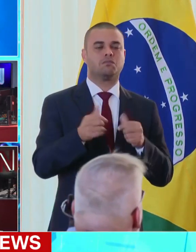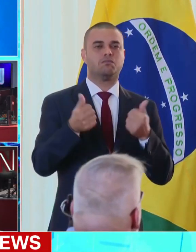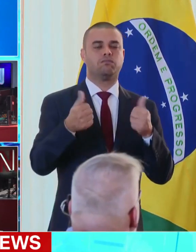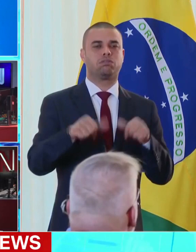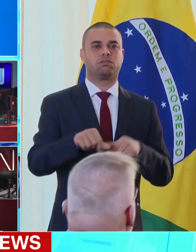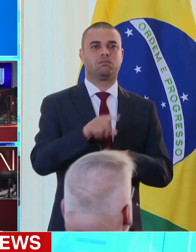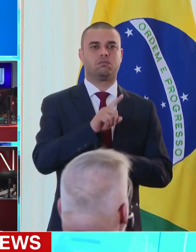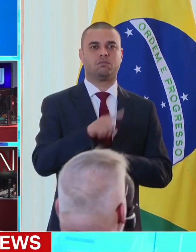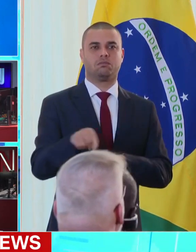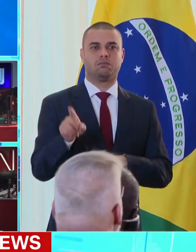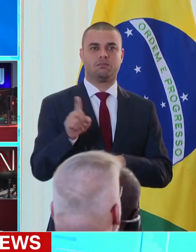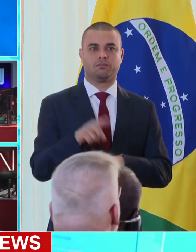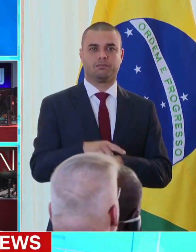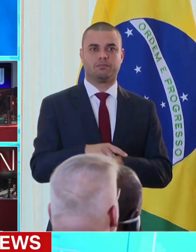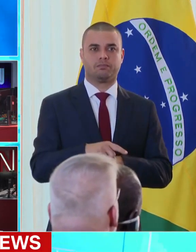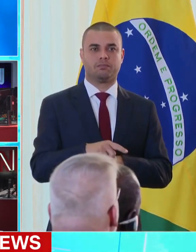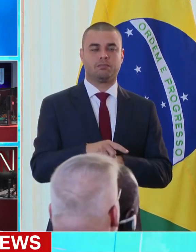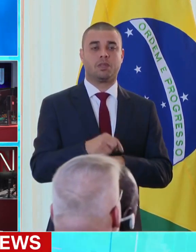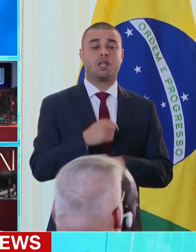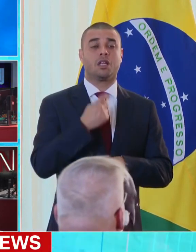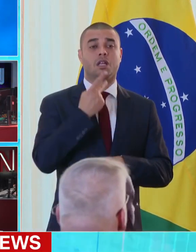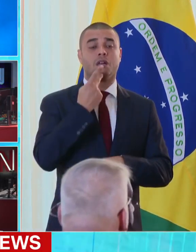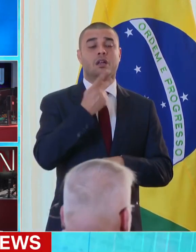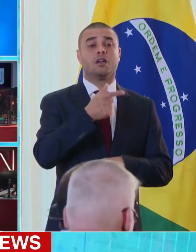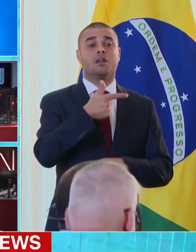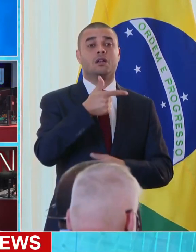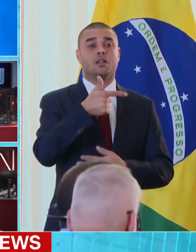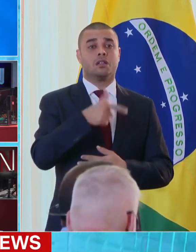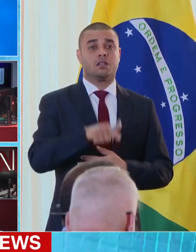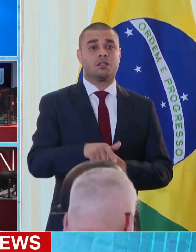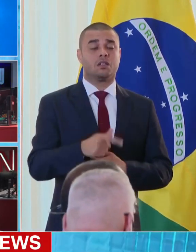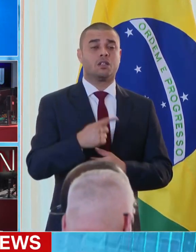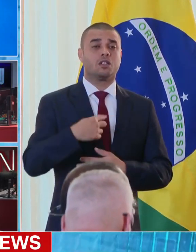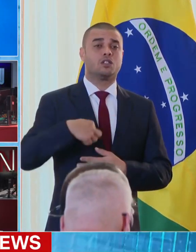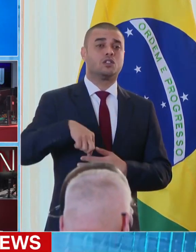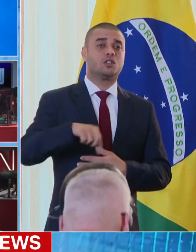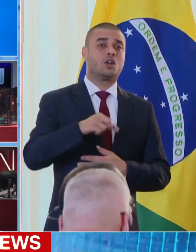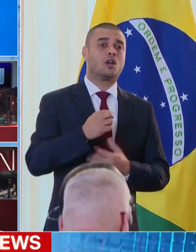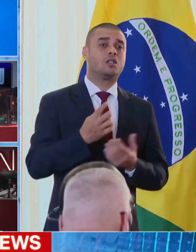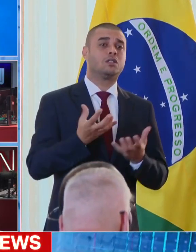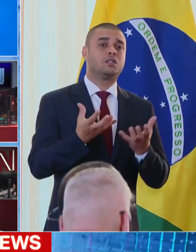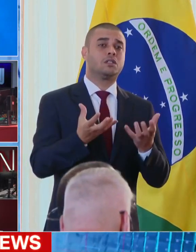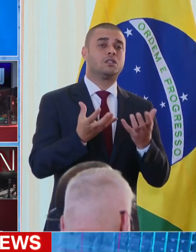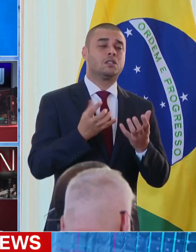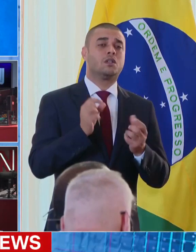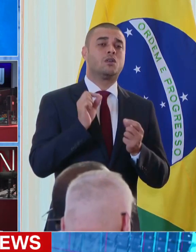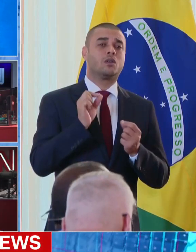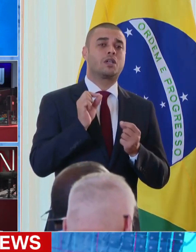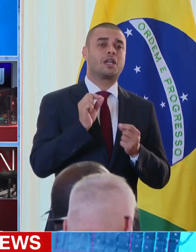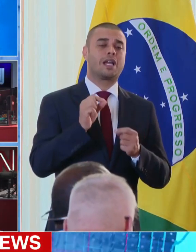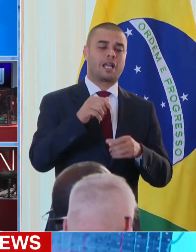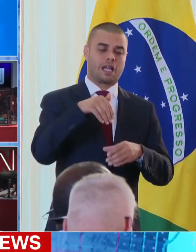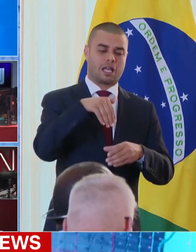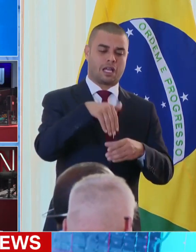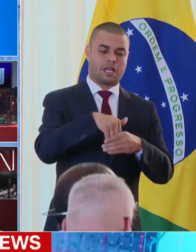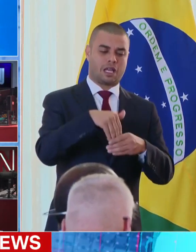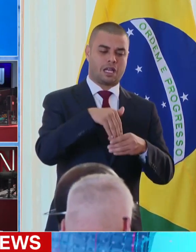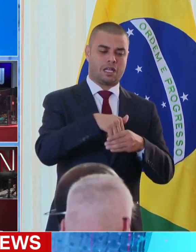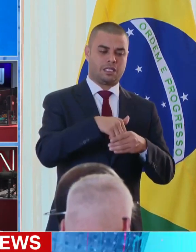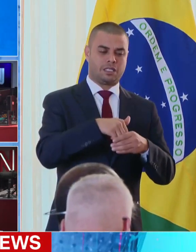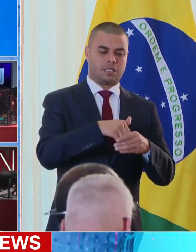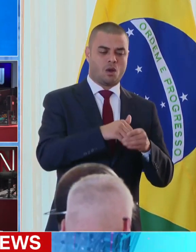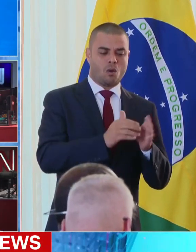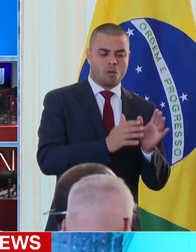embaixadores somos uma empresa terceirizada fizesse a contagem dos votos diz o Ministério Público que é simplesmente